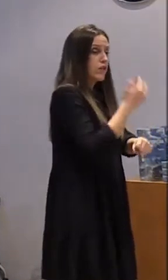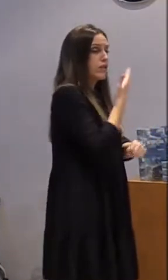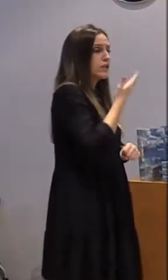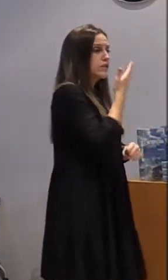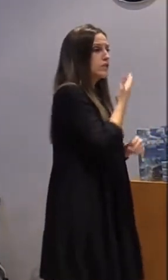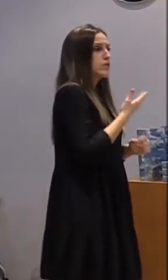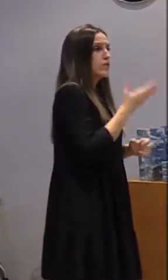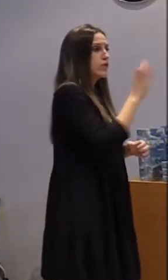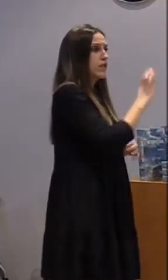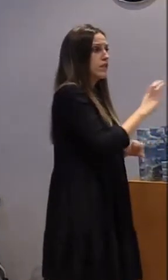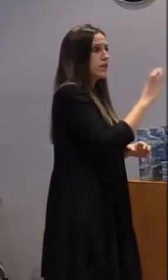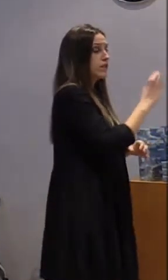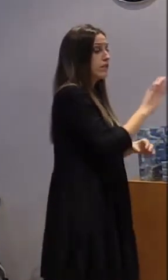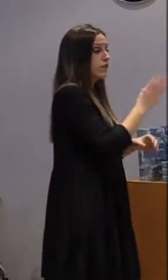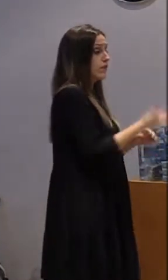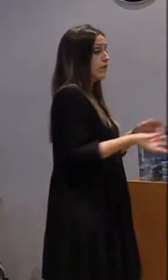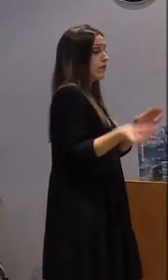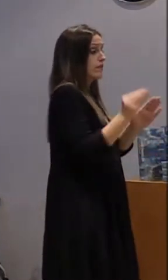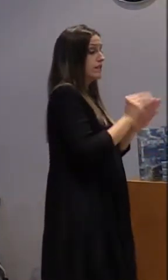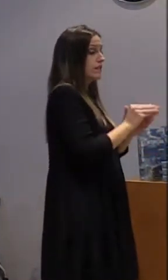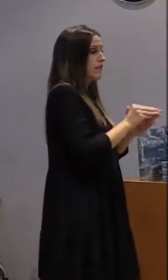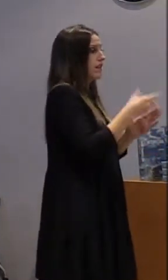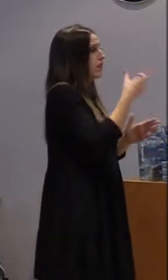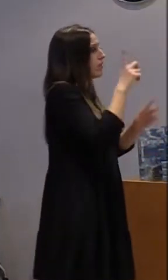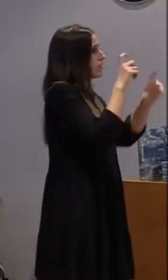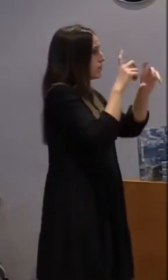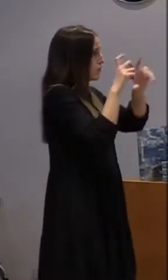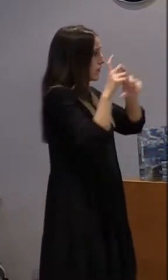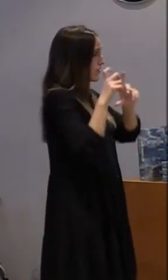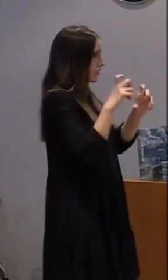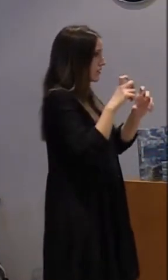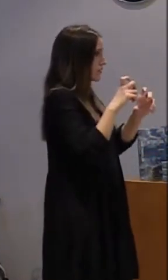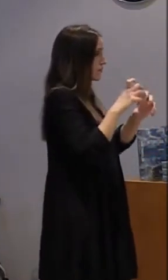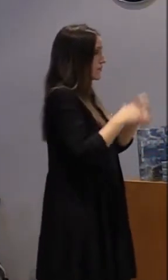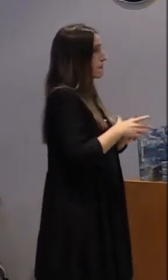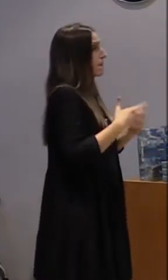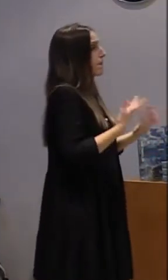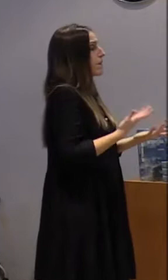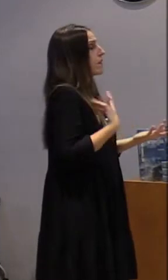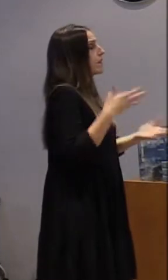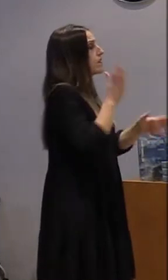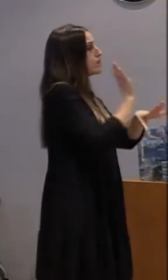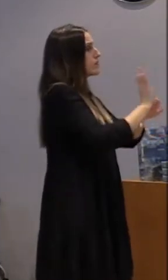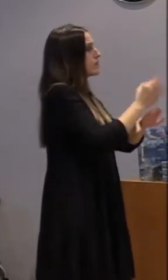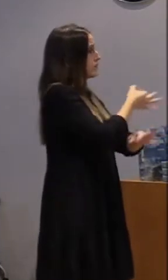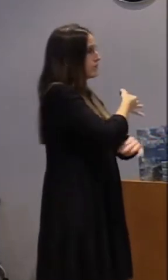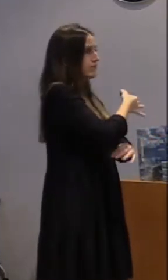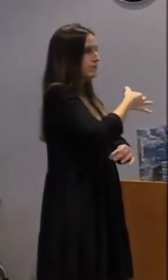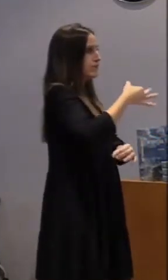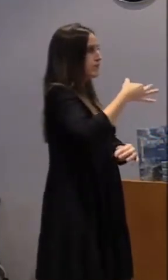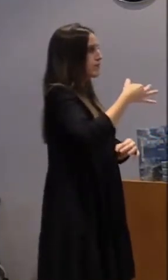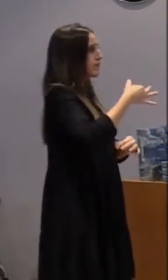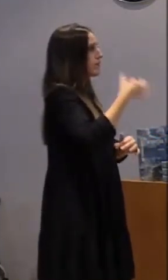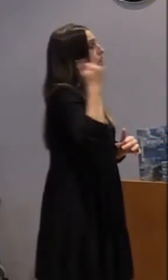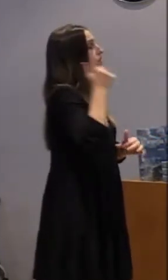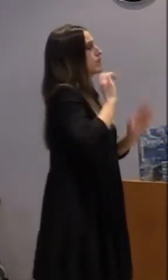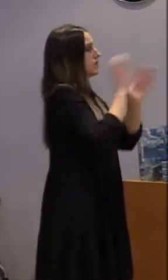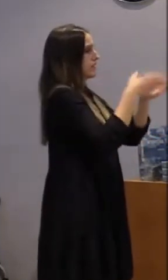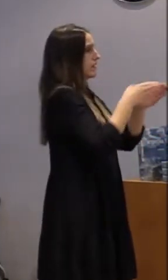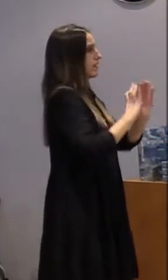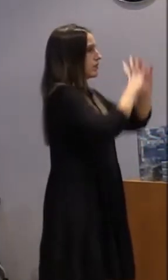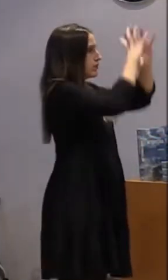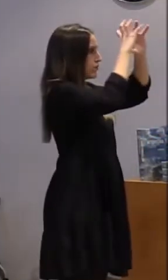científico añadía unas fotografías que ilustraban perfectamente cada uno de esos géneros nubosos.